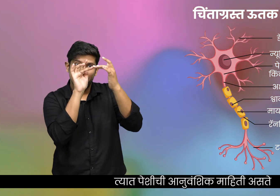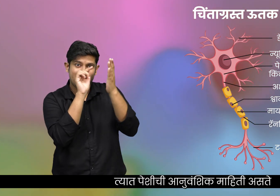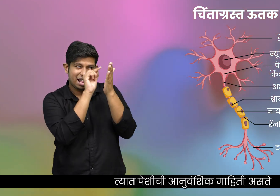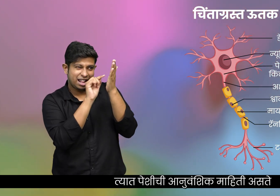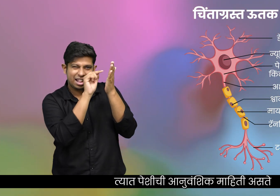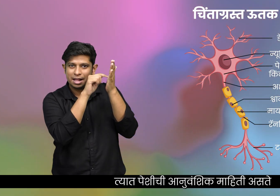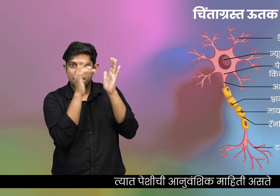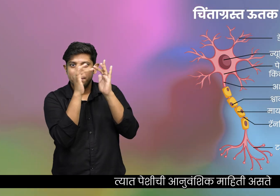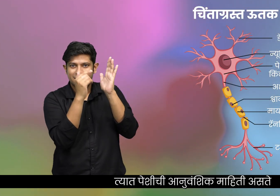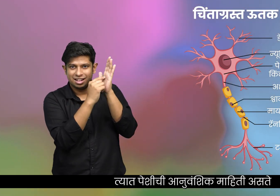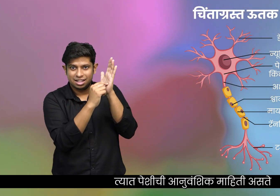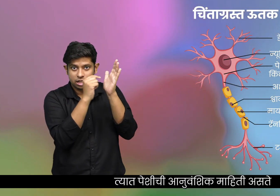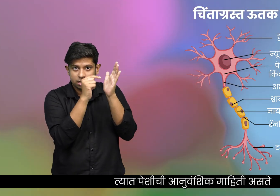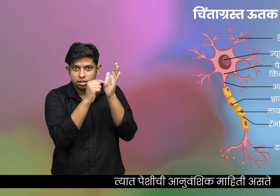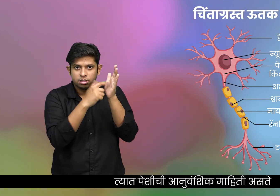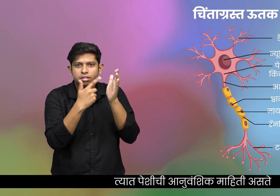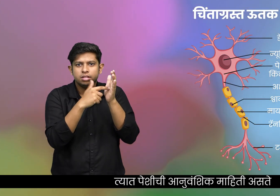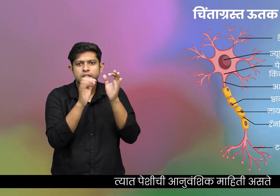त्यात पेशीची आनुवंशिक माहिती असते